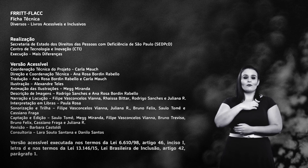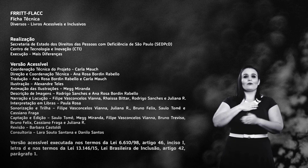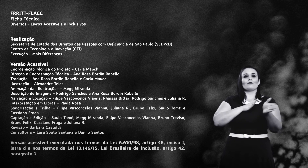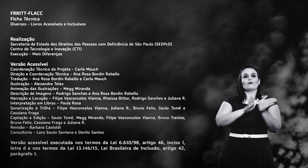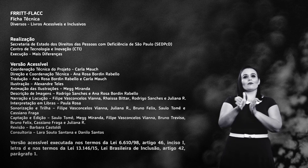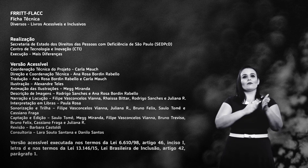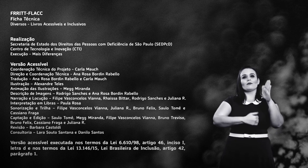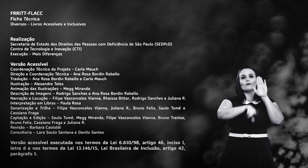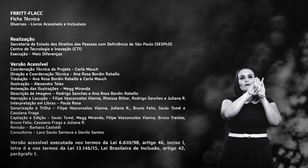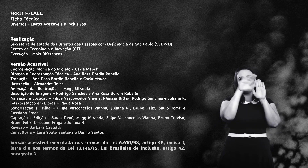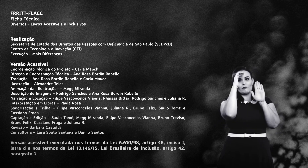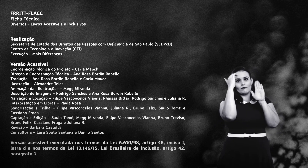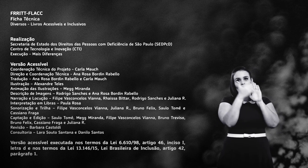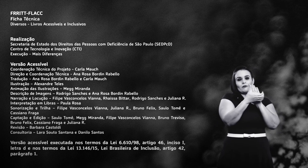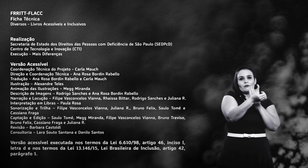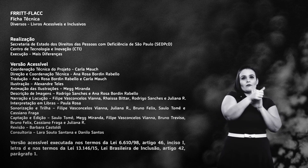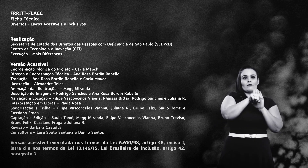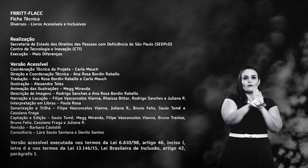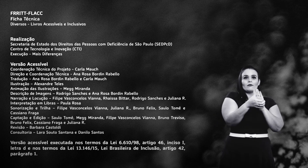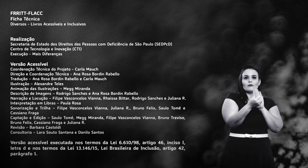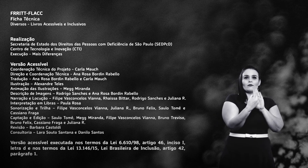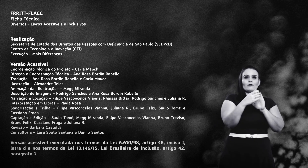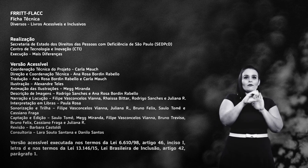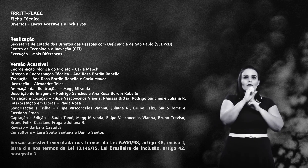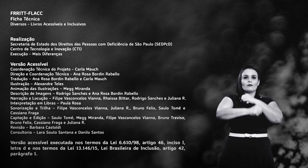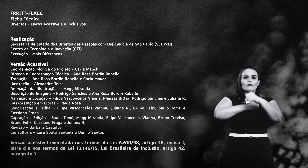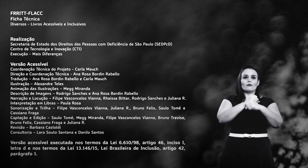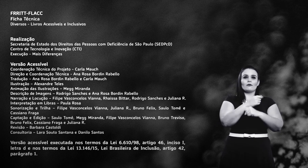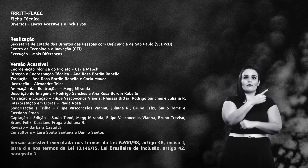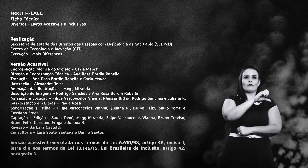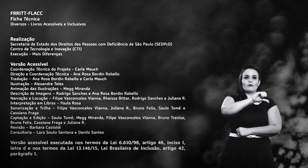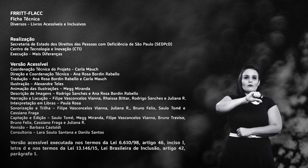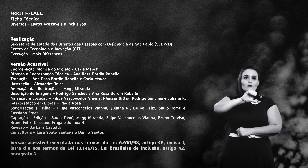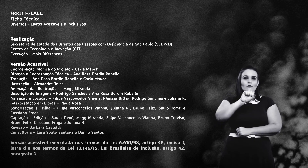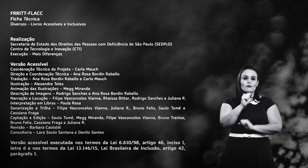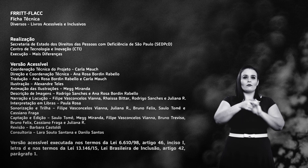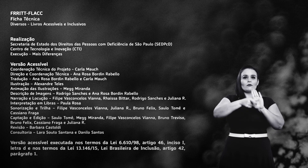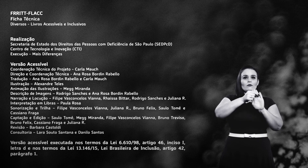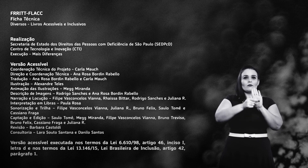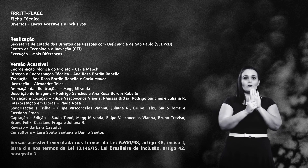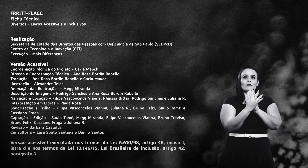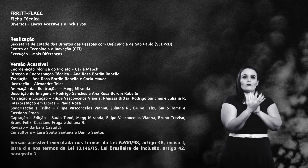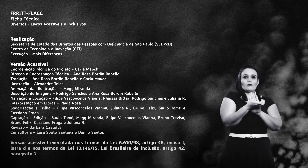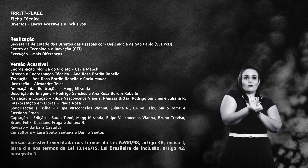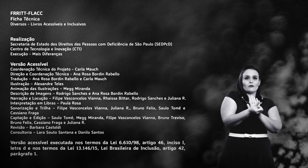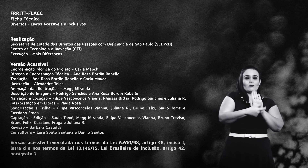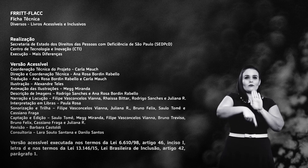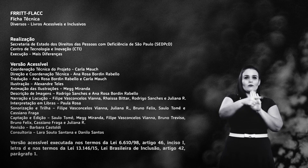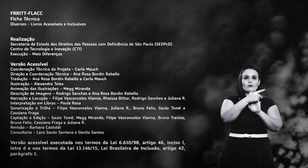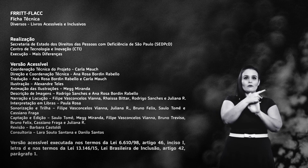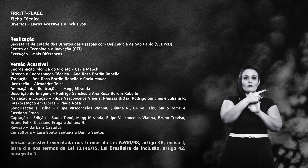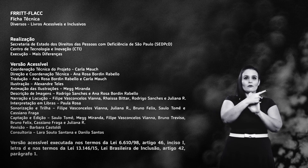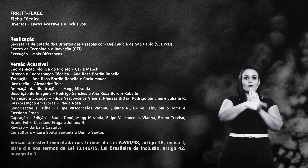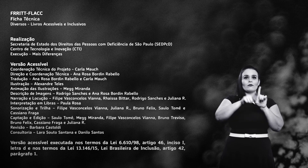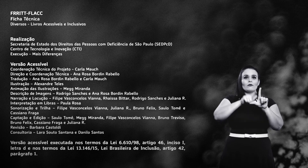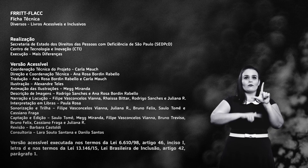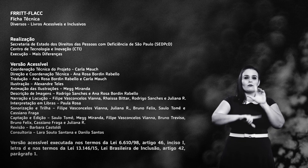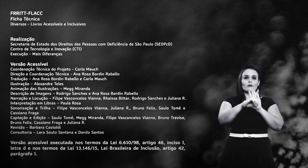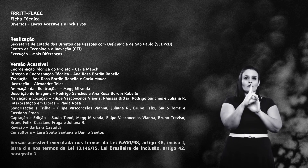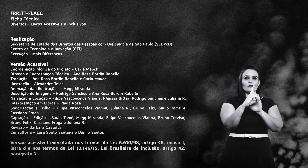acessível executada nos termos da Lei 6.610, de 1998, artigo 46, inciso 1º, letra